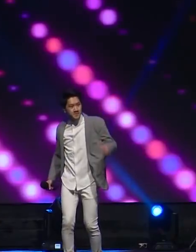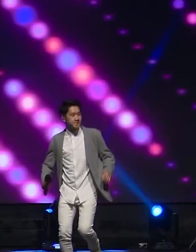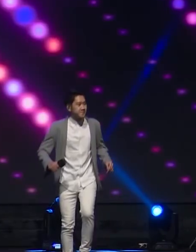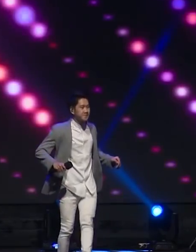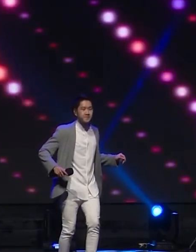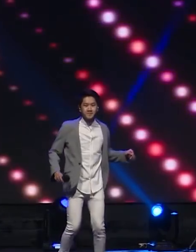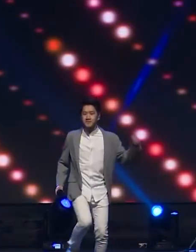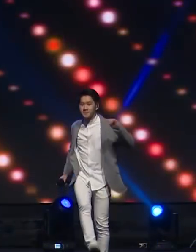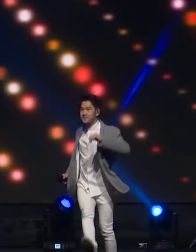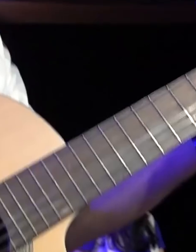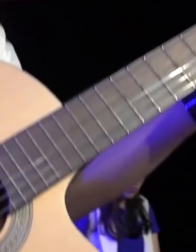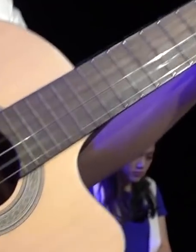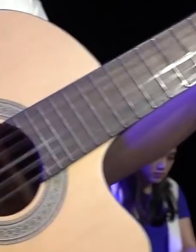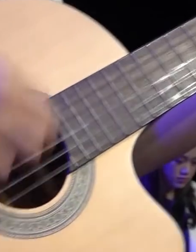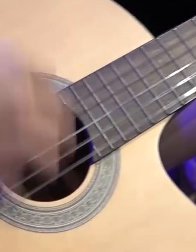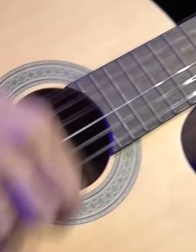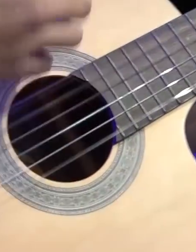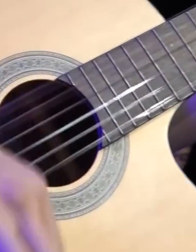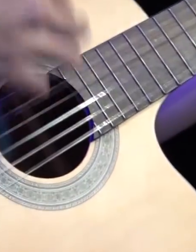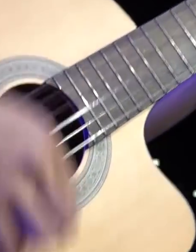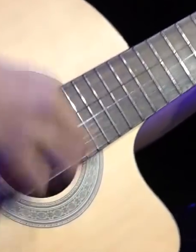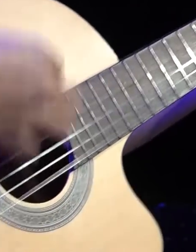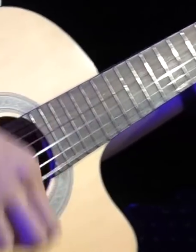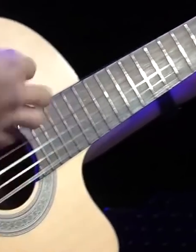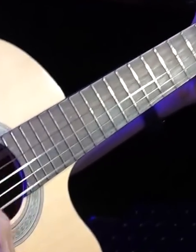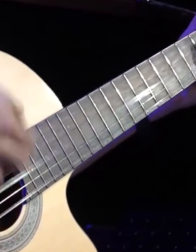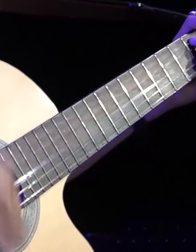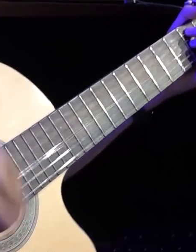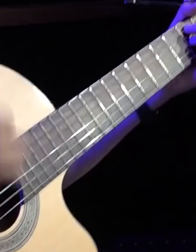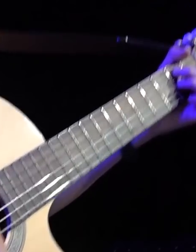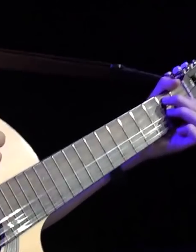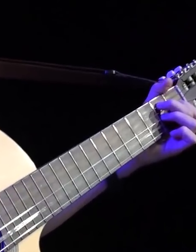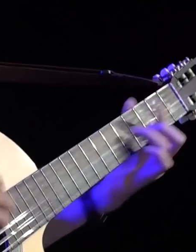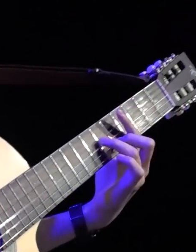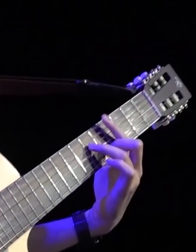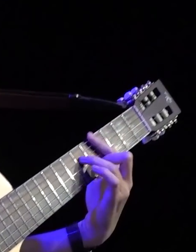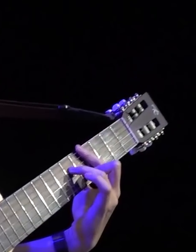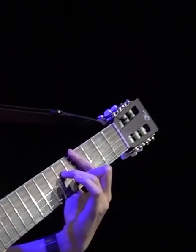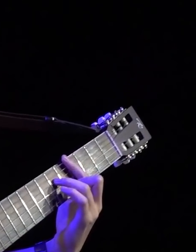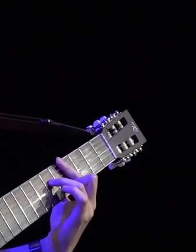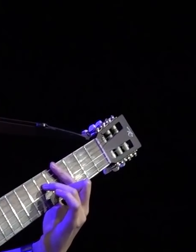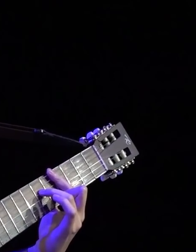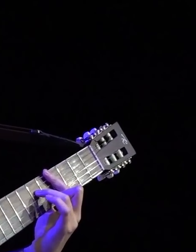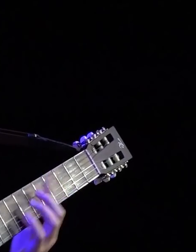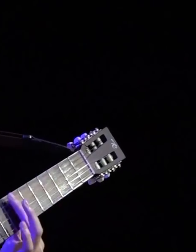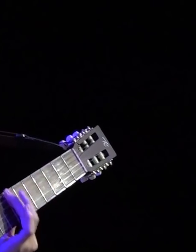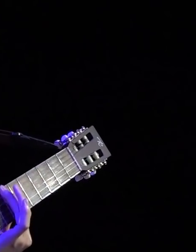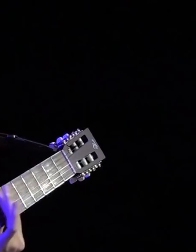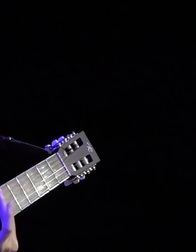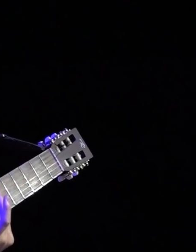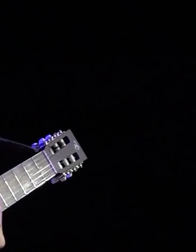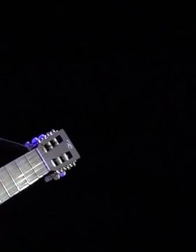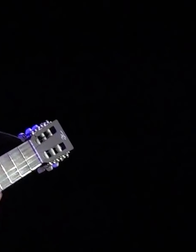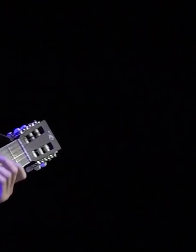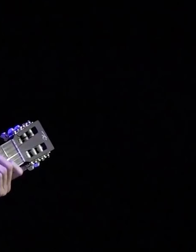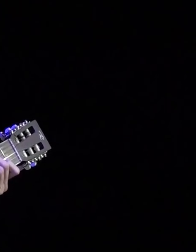Come on, everybody, sing la la la la la la la la